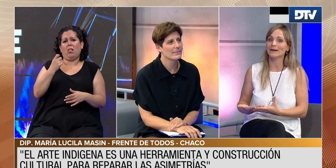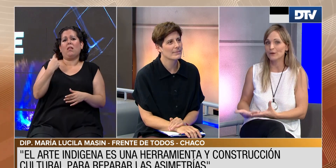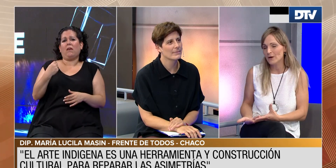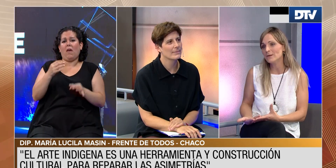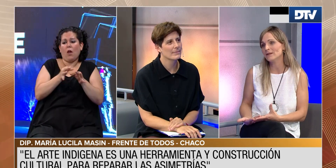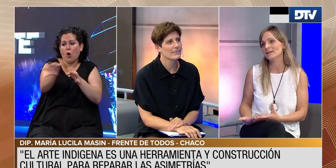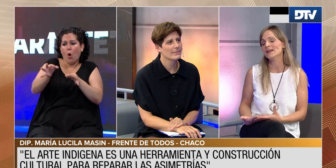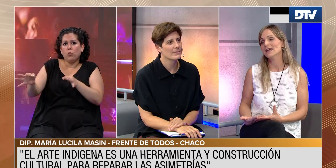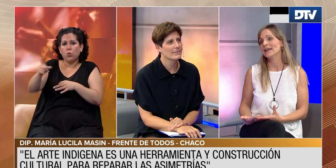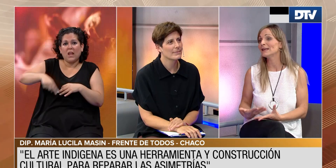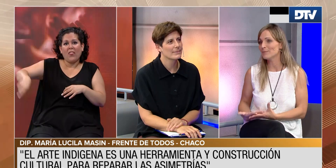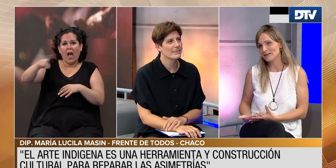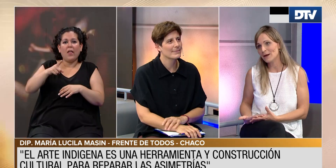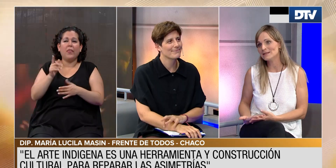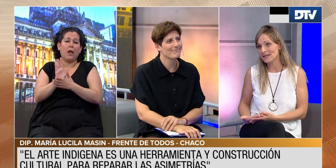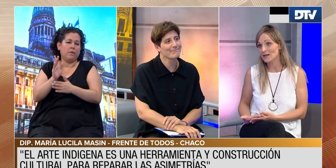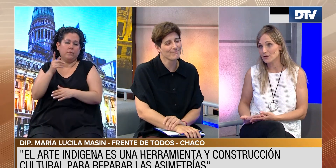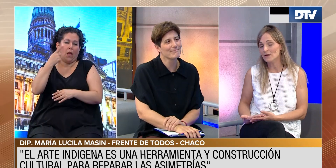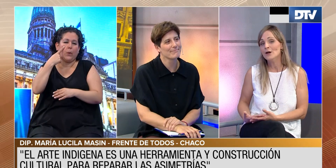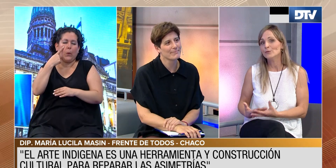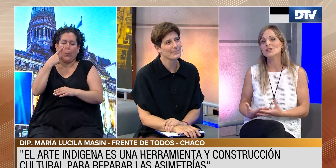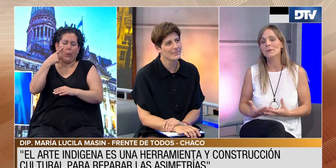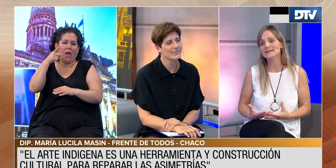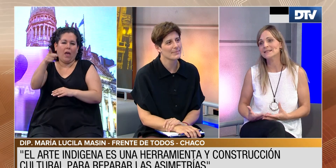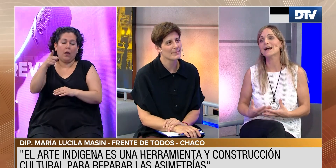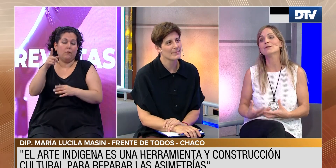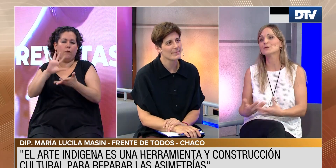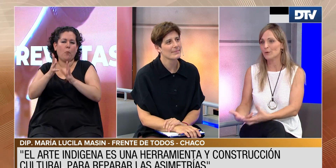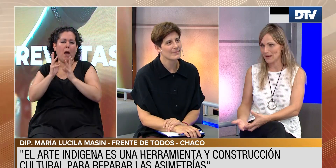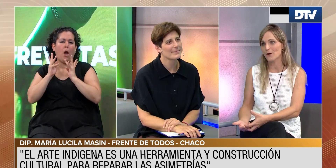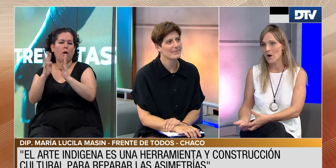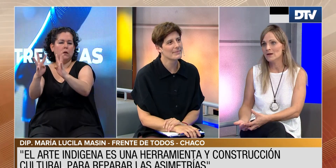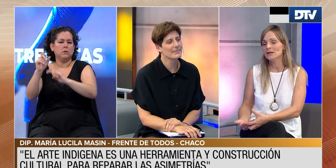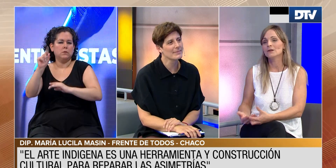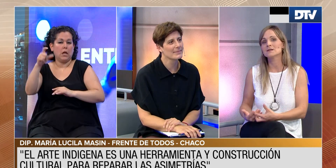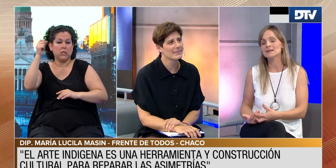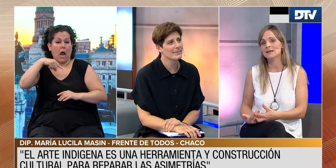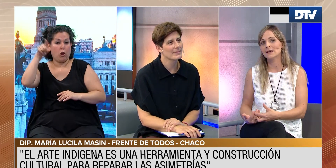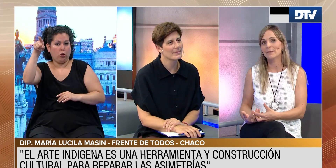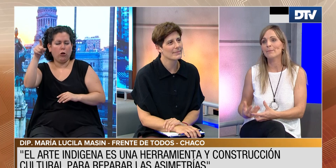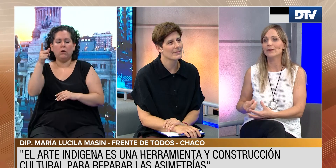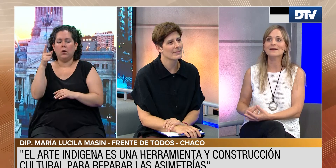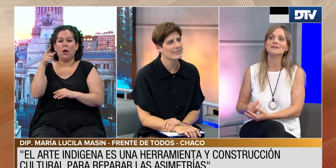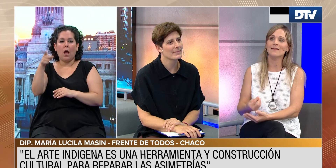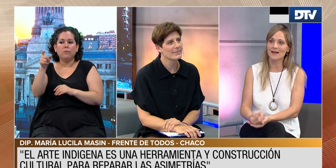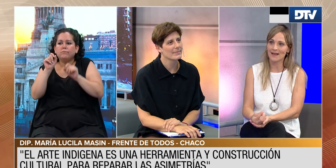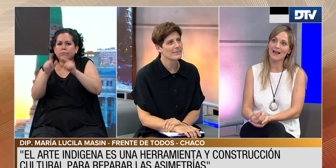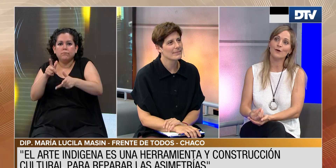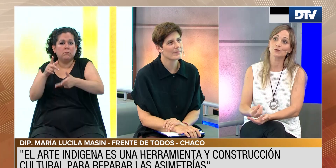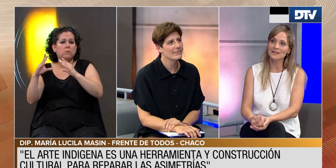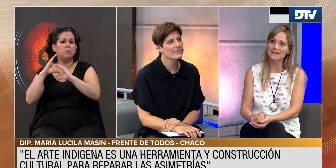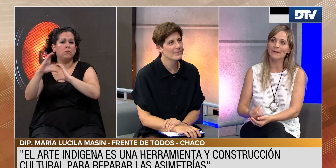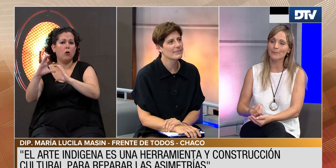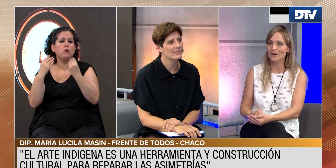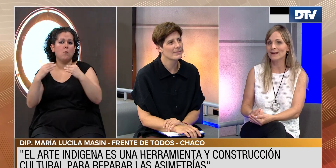viven particularmente en el impenetrable chaqueño, muchas veces hablan su propia lengua. Entonces, para poder acceder a